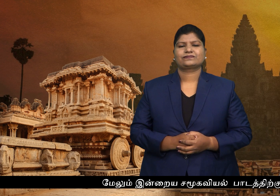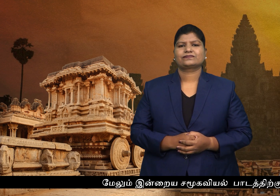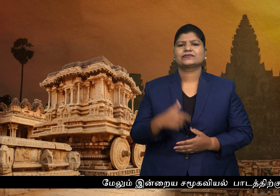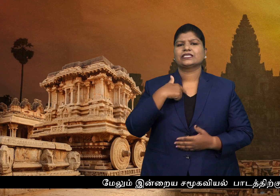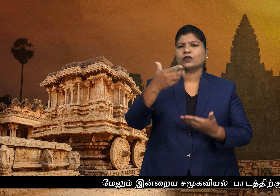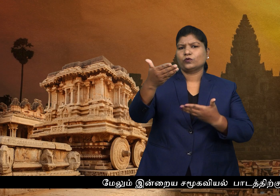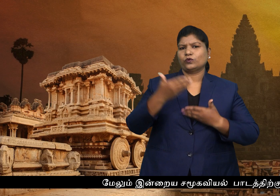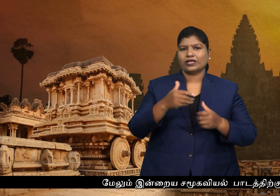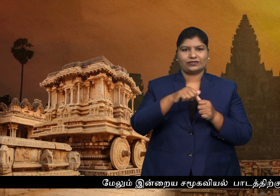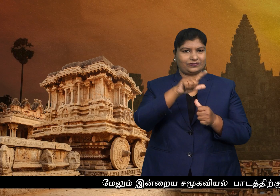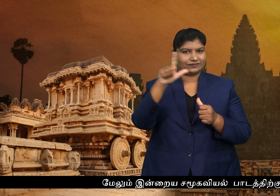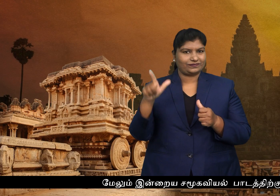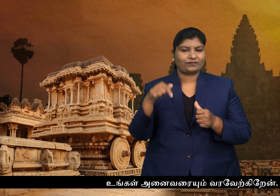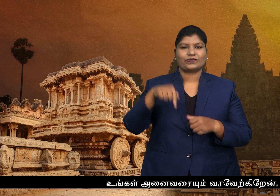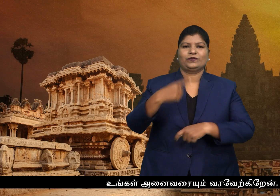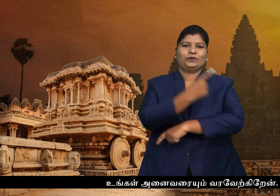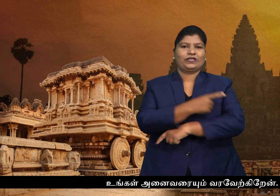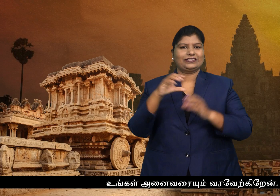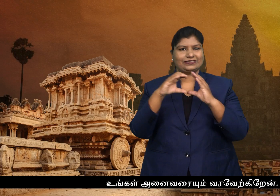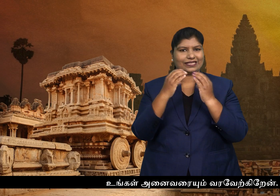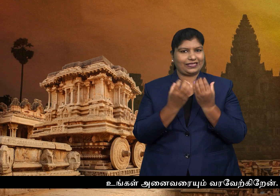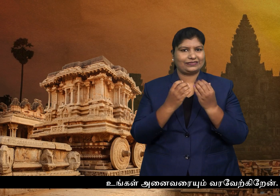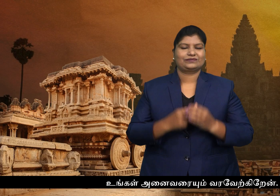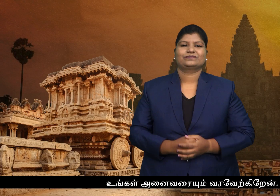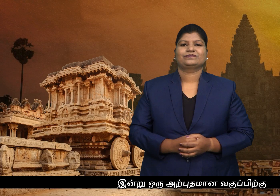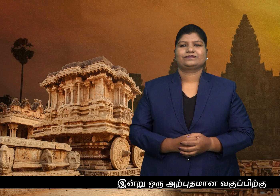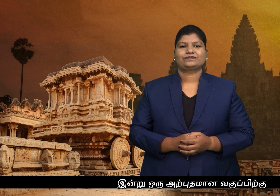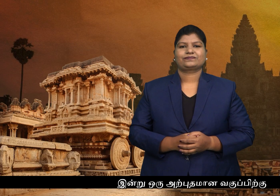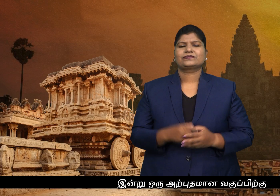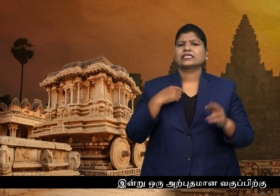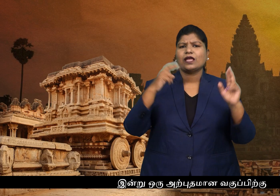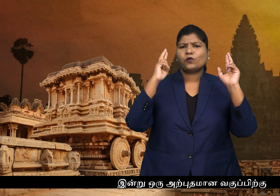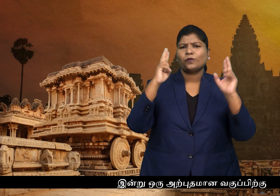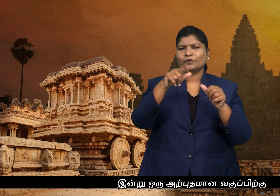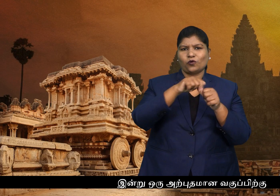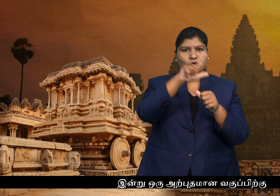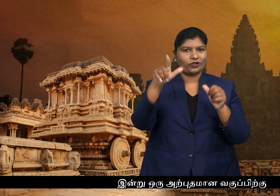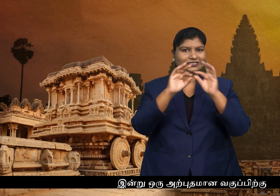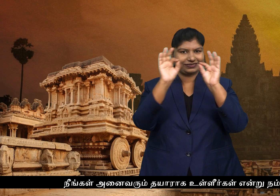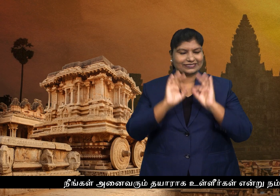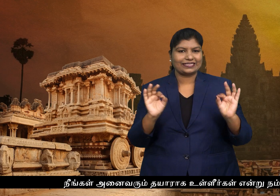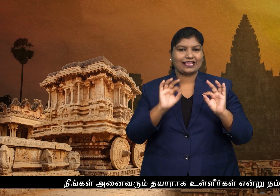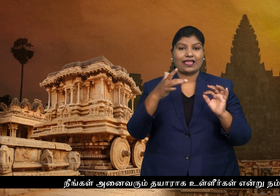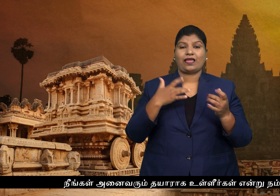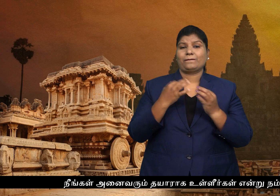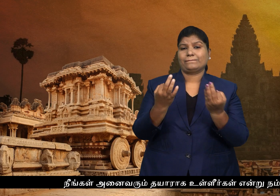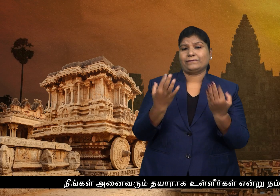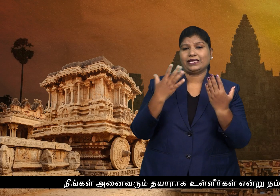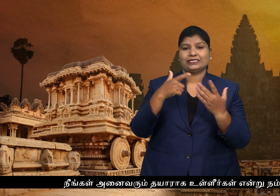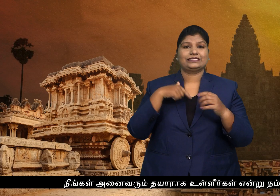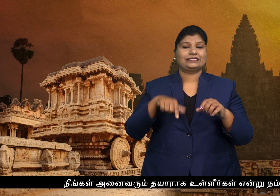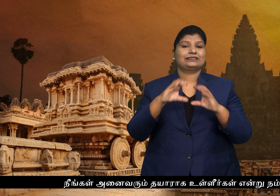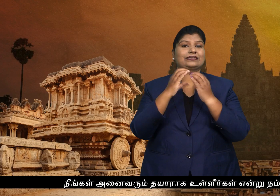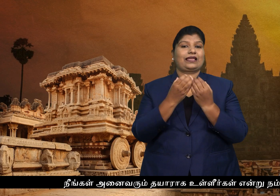மேலும் இன்றைய சமூகவியல் பாடத்திற்கு உங்கள் அனைவரையும் வரவேற்கின்றேன். இன்று ஒரு அற்புதமான வகுப்பிற்கு நீங்கள் அனைவரும்